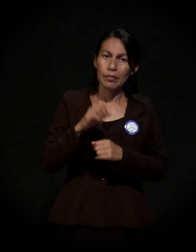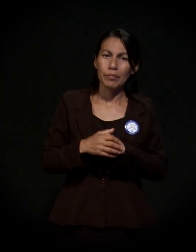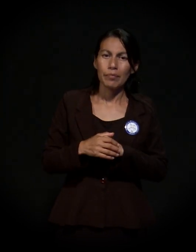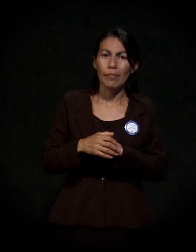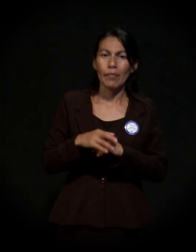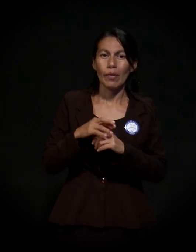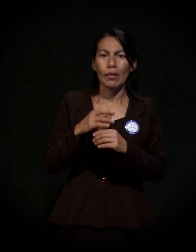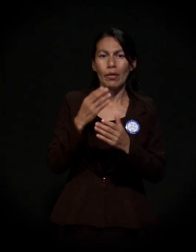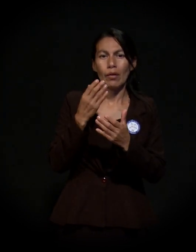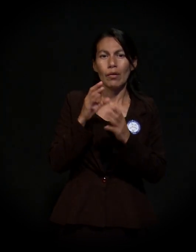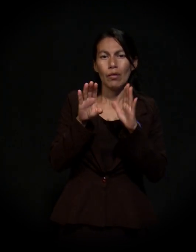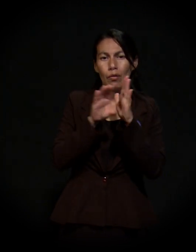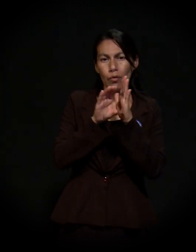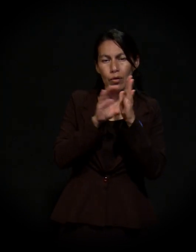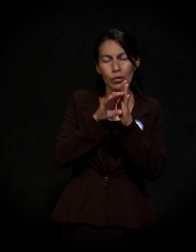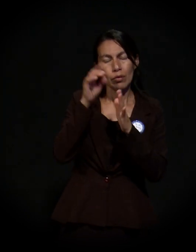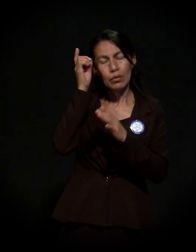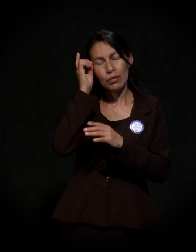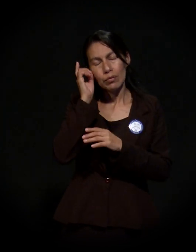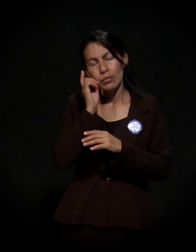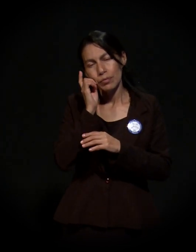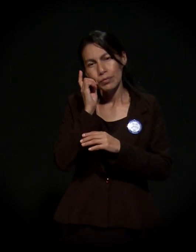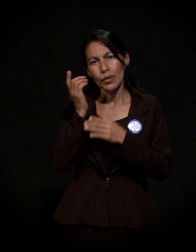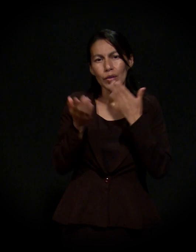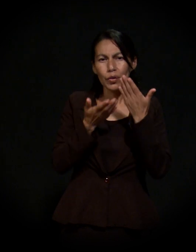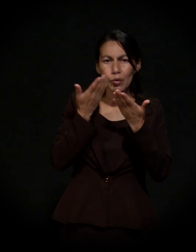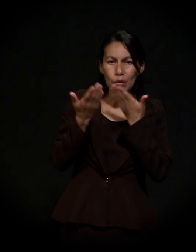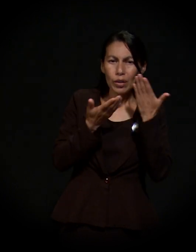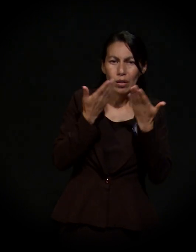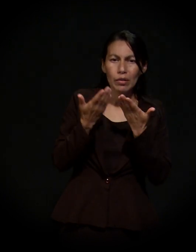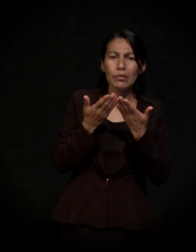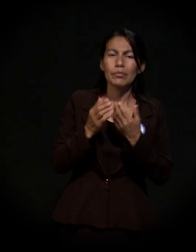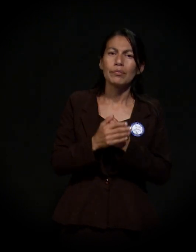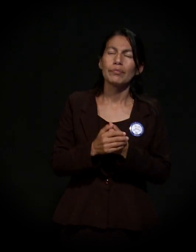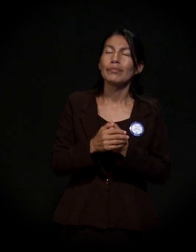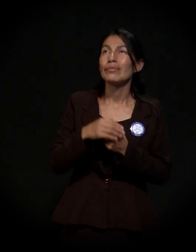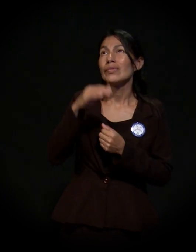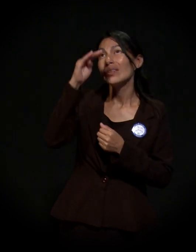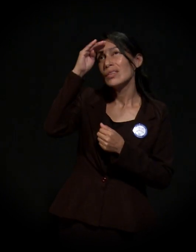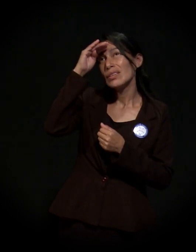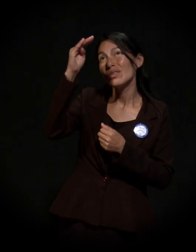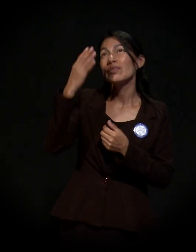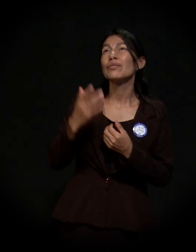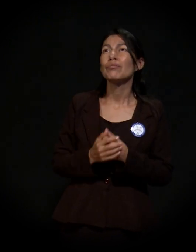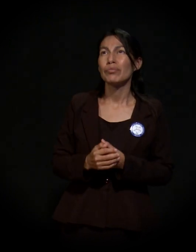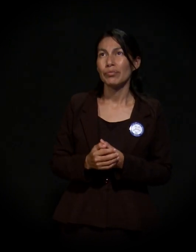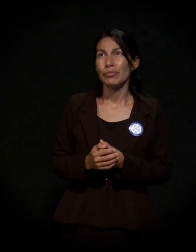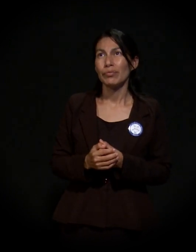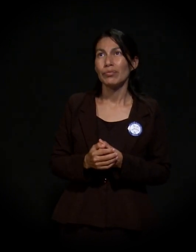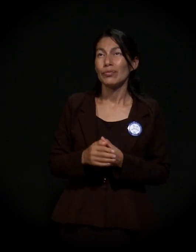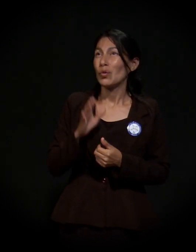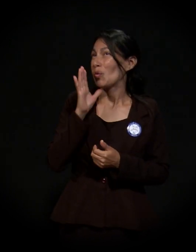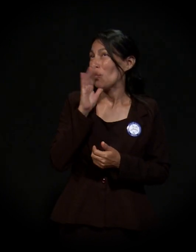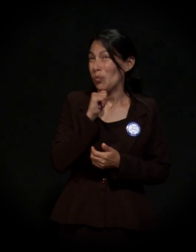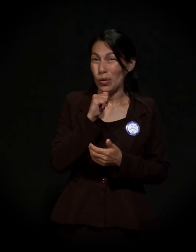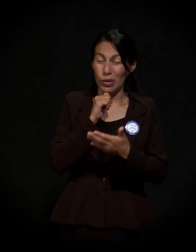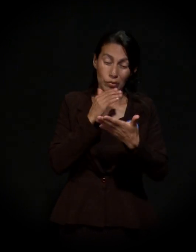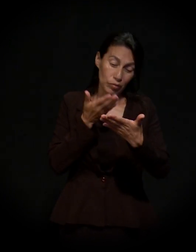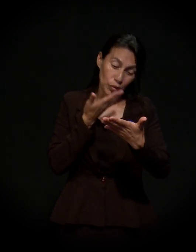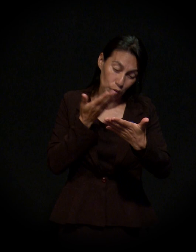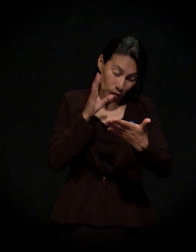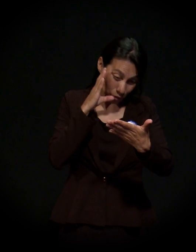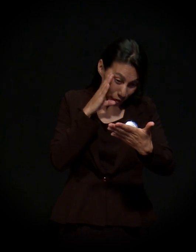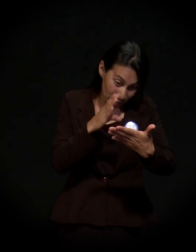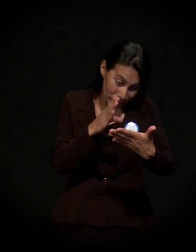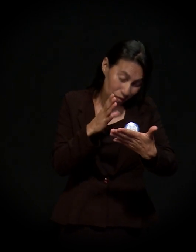la recámara y estaba estudiando y le dije al Señor, Señor, no me puedo